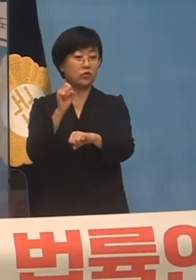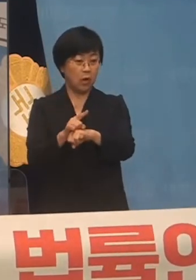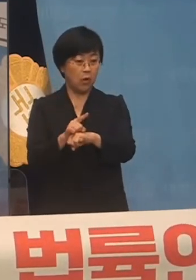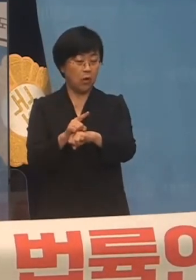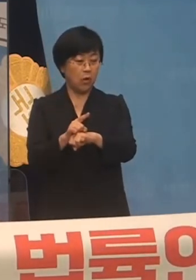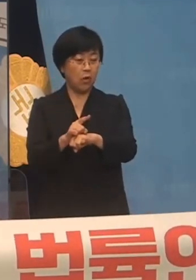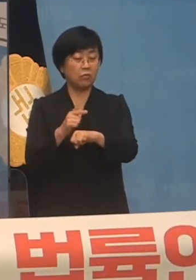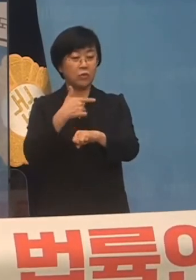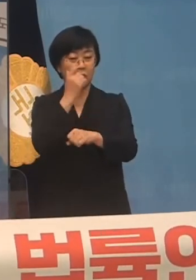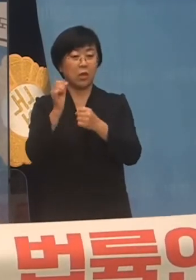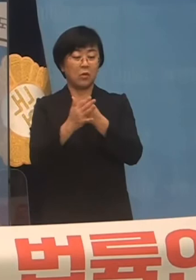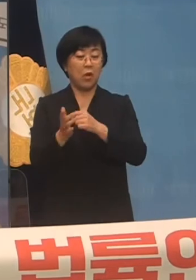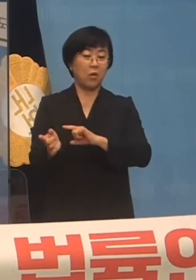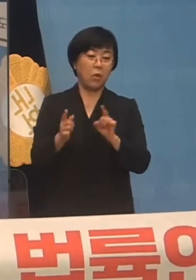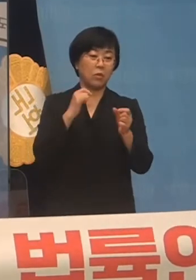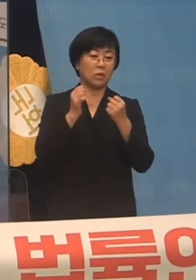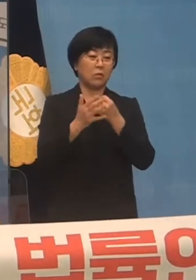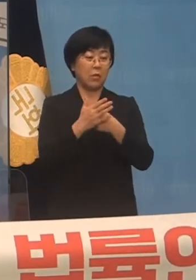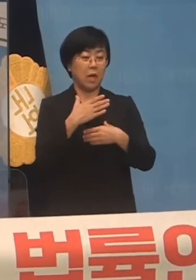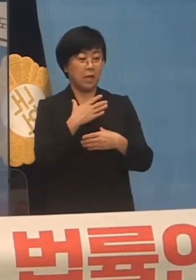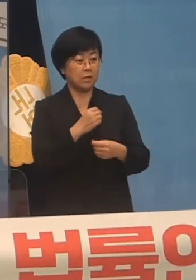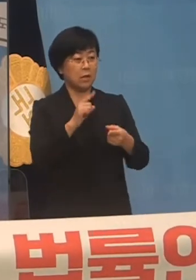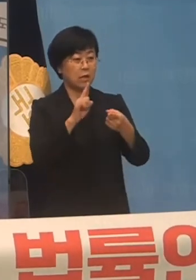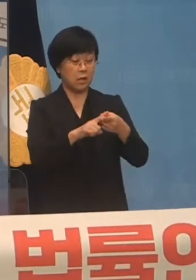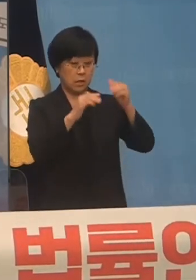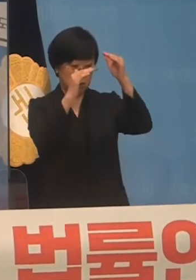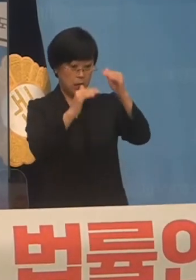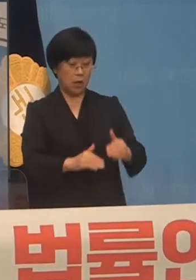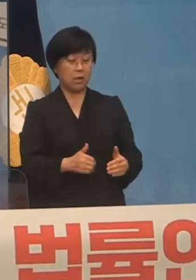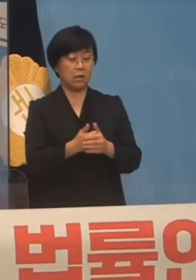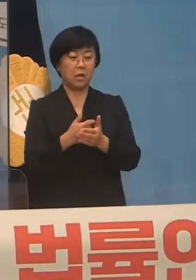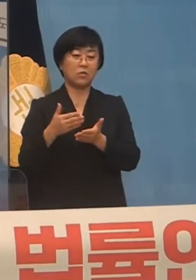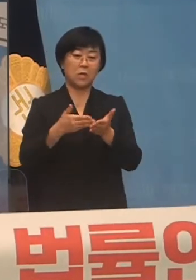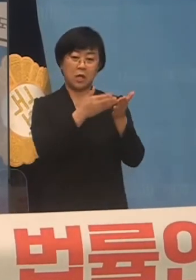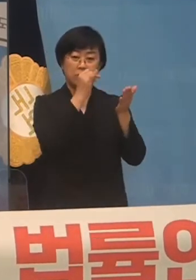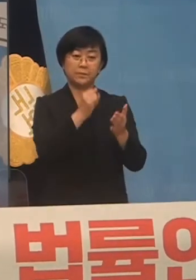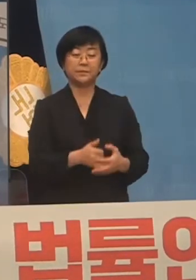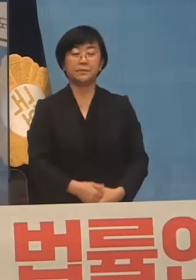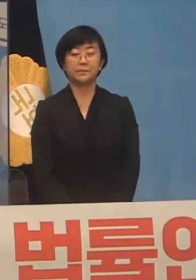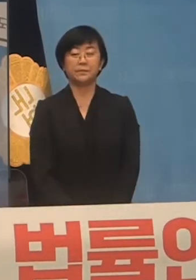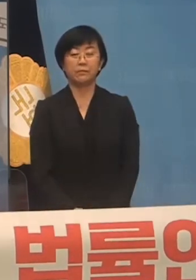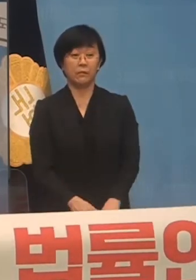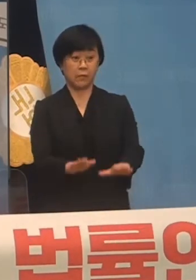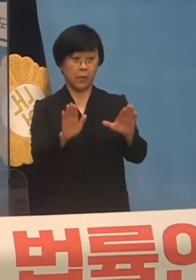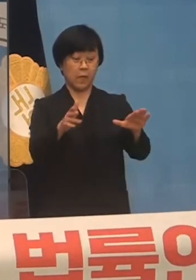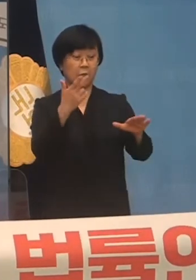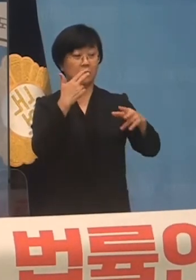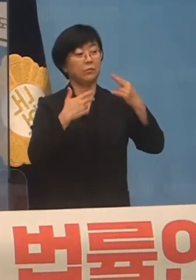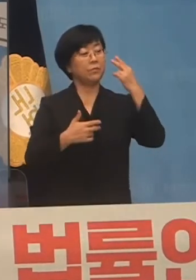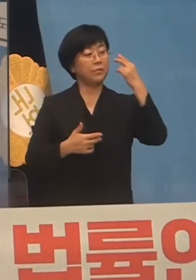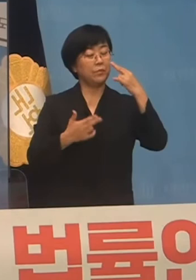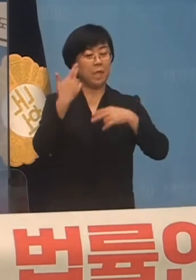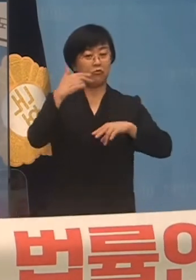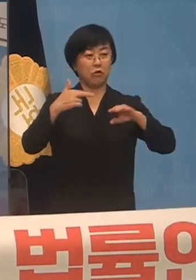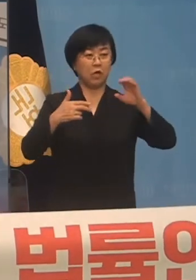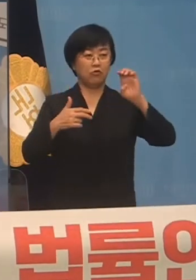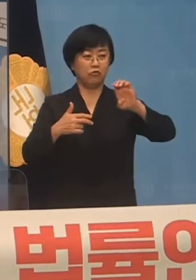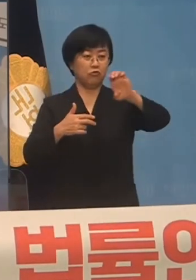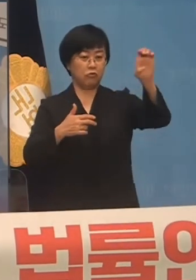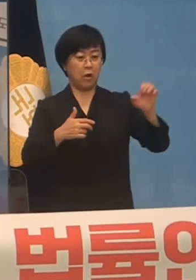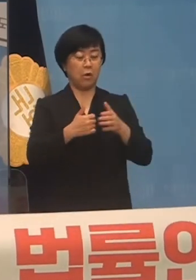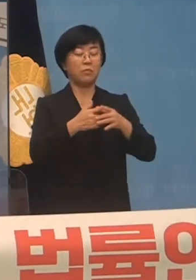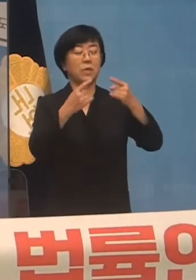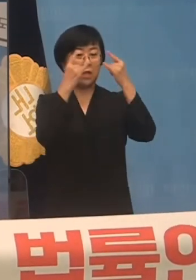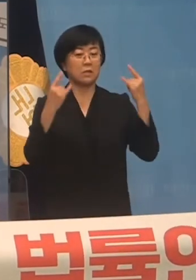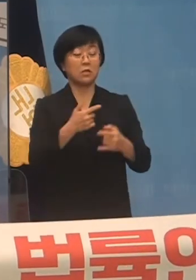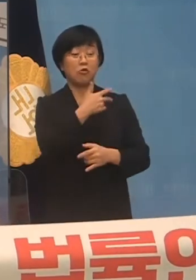회복할 수 없는 보장이나 화재 등 안전 이슈를 제기하고 있는 것으로 알고 있습니다. 현재 미국과 유럽연합,